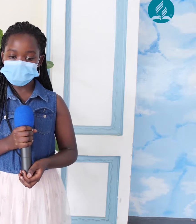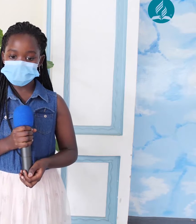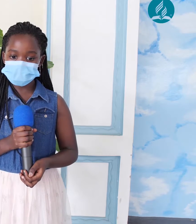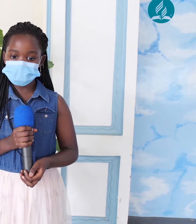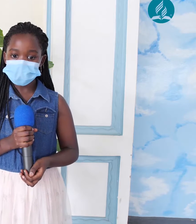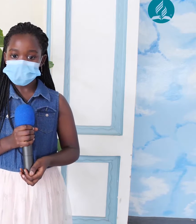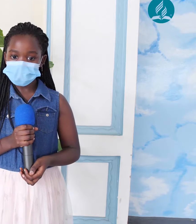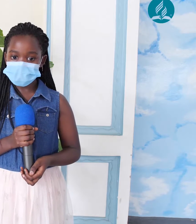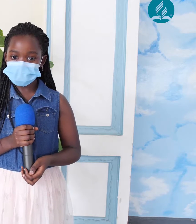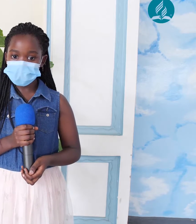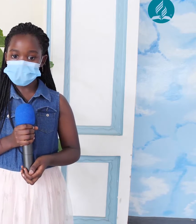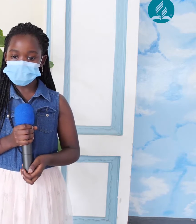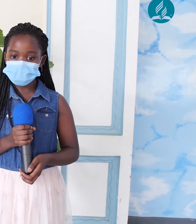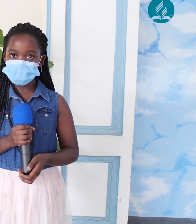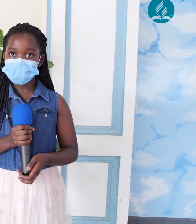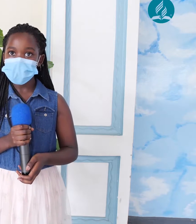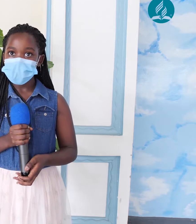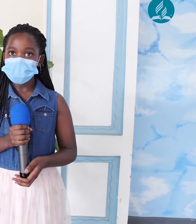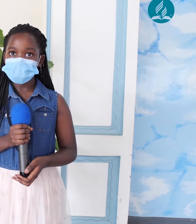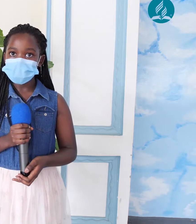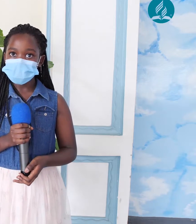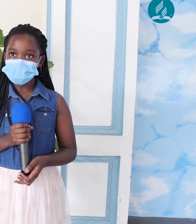Ahasuwerusi yazamuye intebe ya Hamani